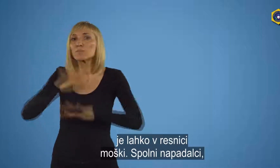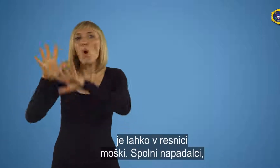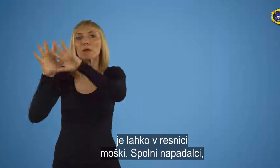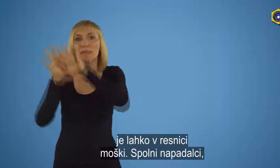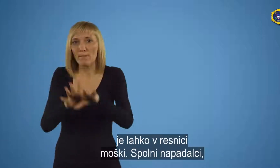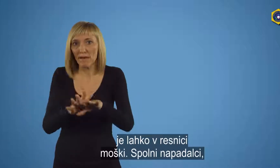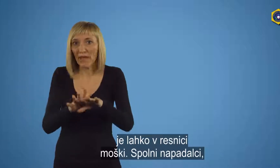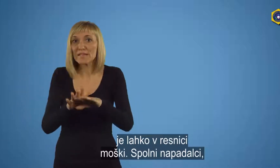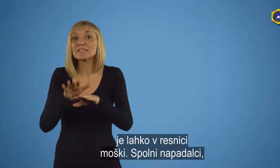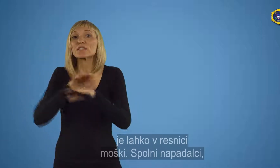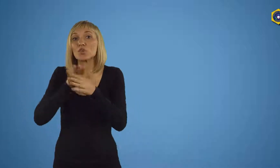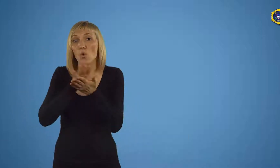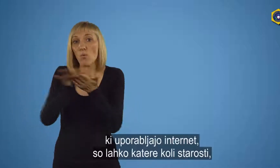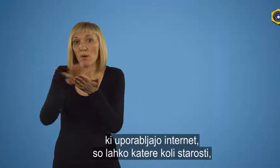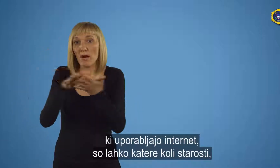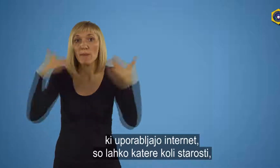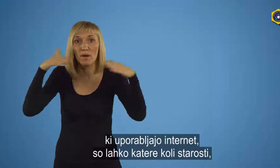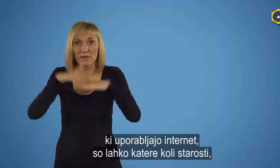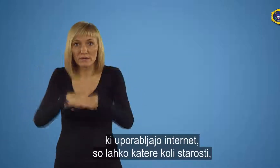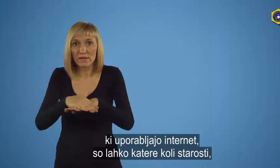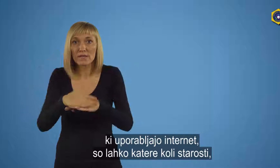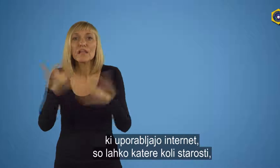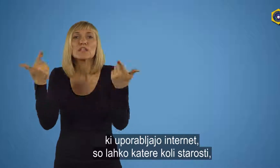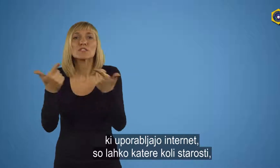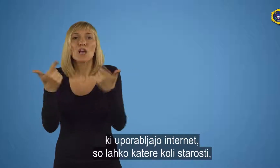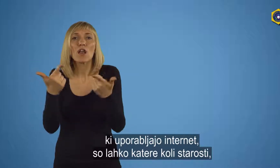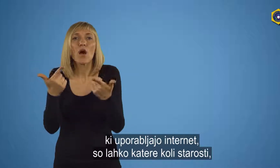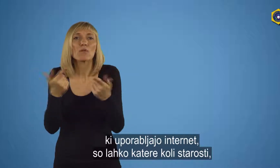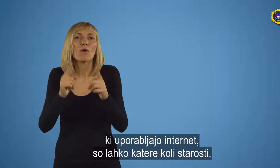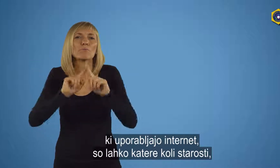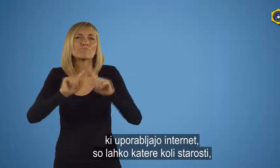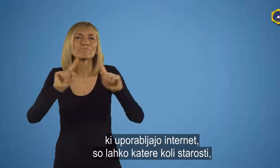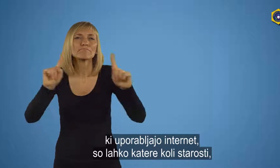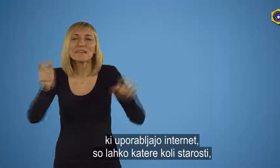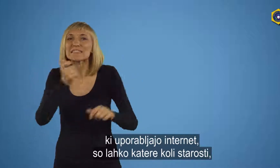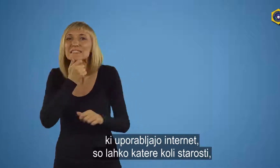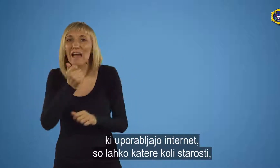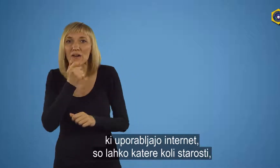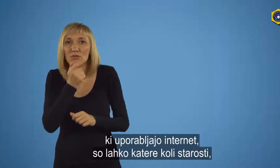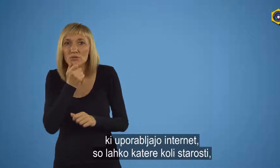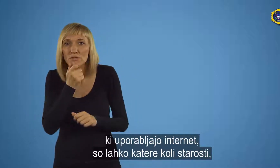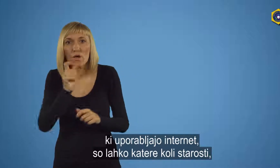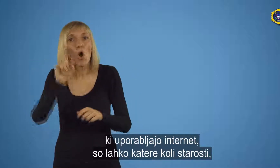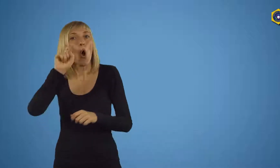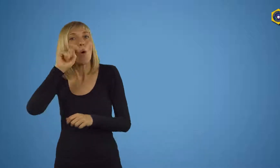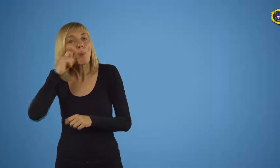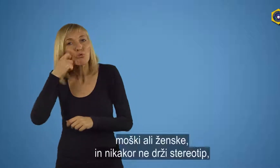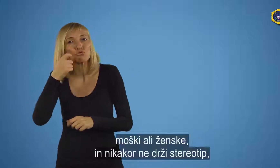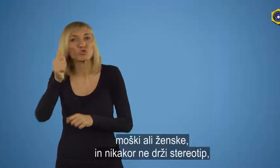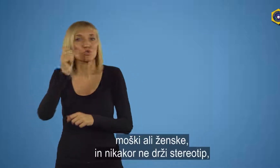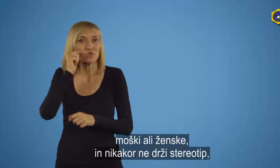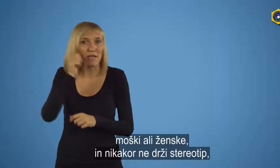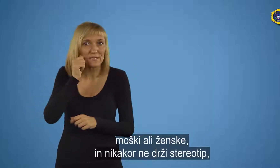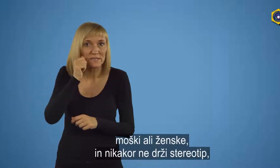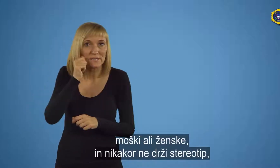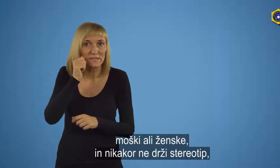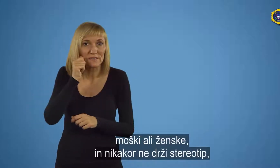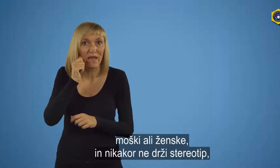Spolni napadalci, ki uporabljajo internet, so lahko katerekoli starosti, moški ali ženske, in nikakor ne